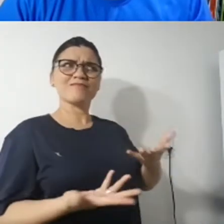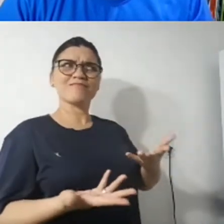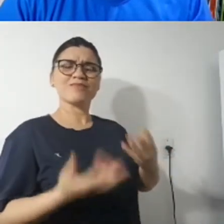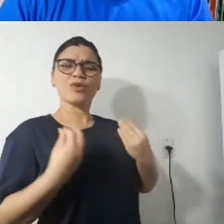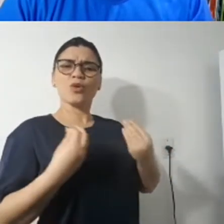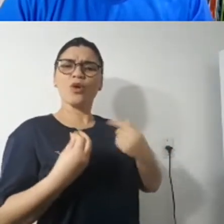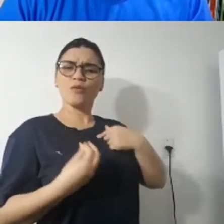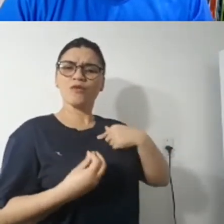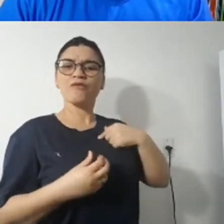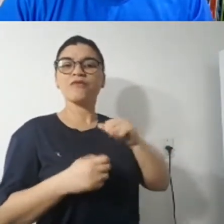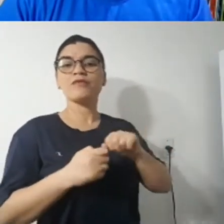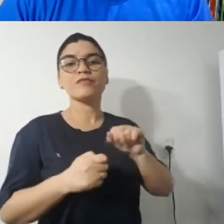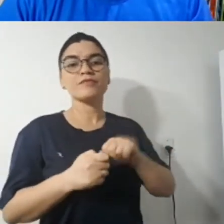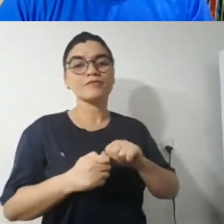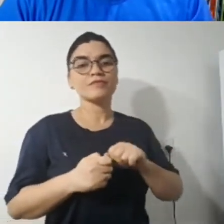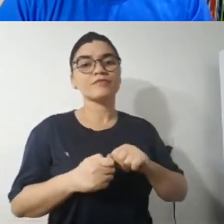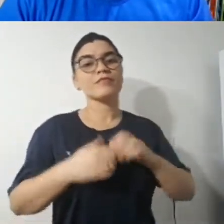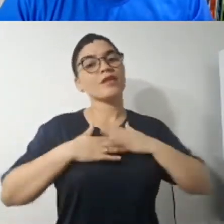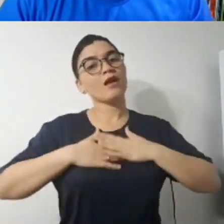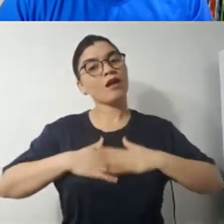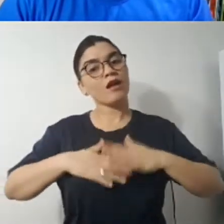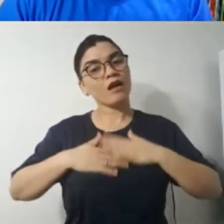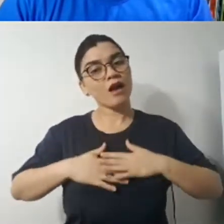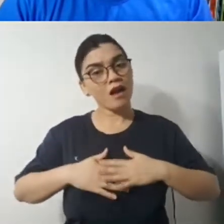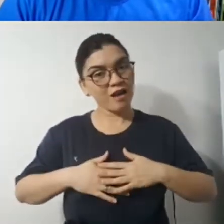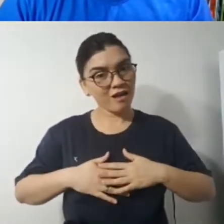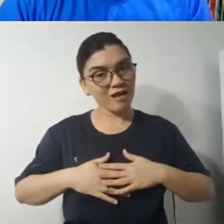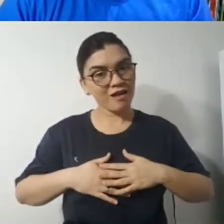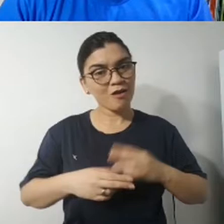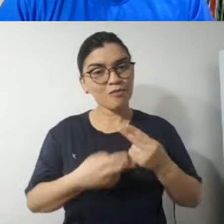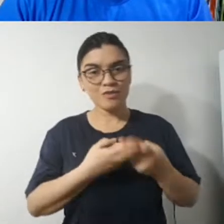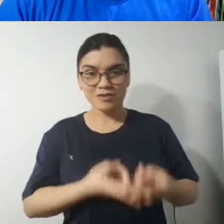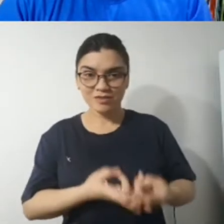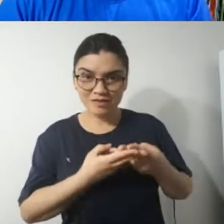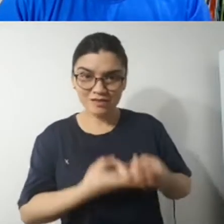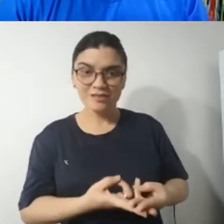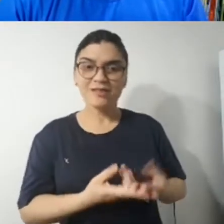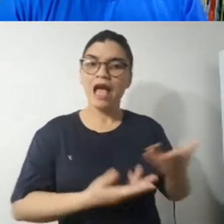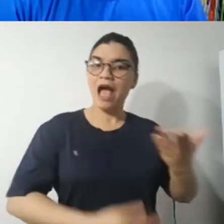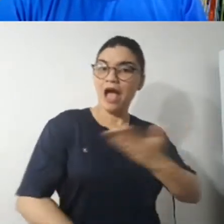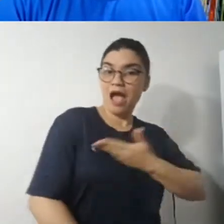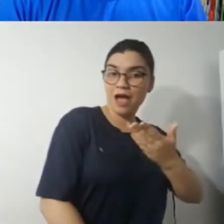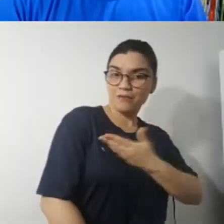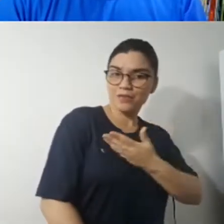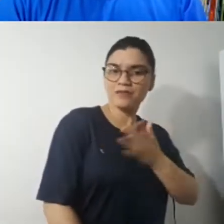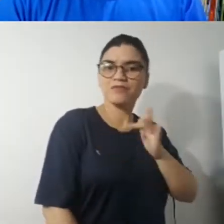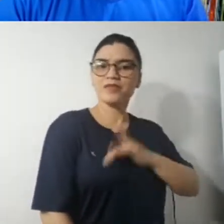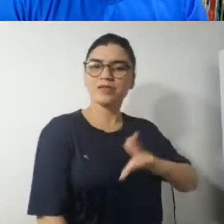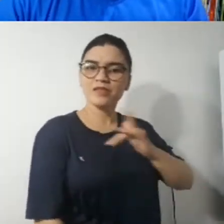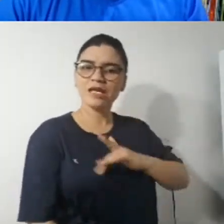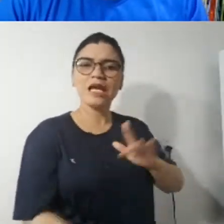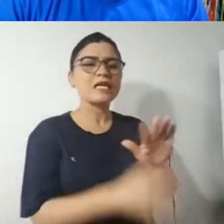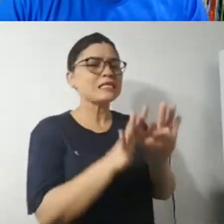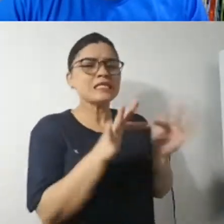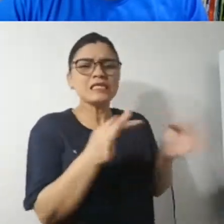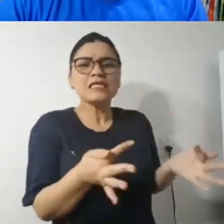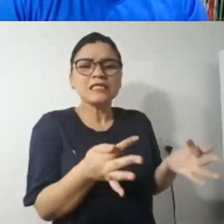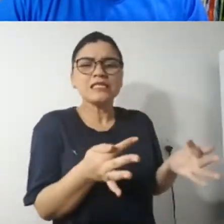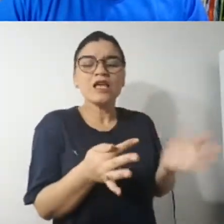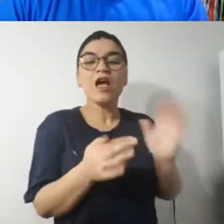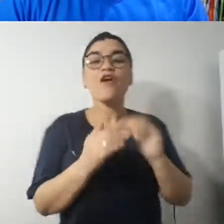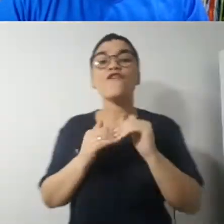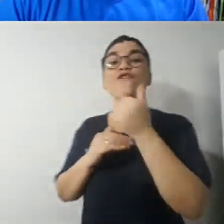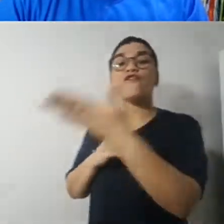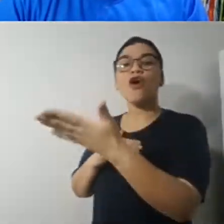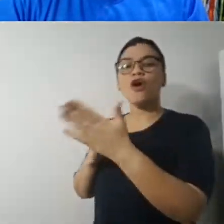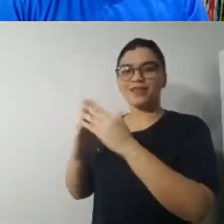compassivo, fraternalmente amigo, misericordioso, humilde. E para com os de fora, eu